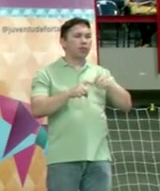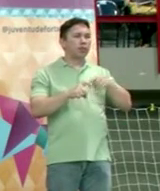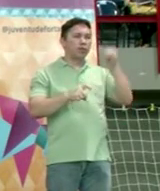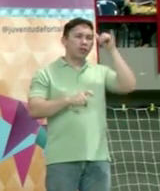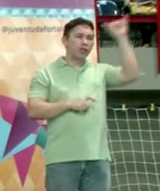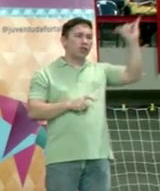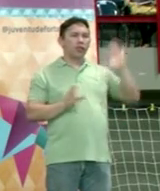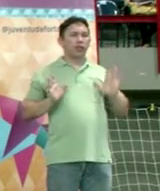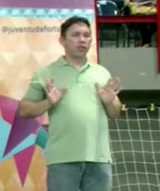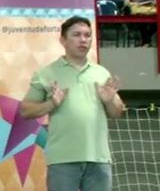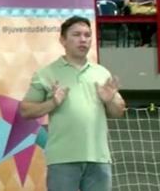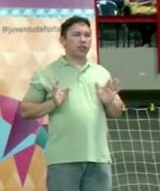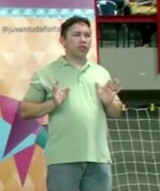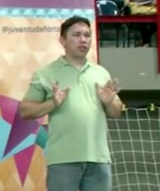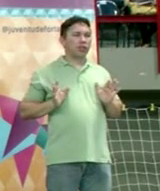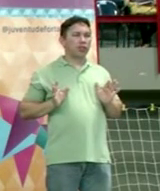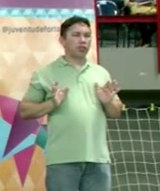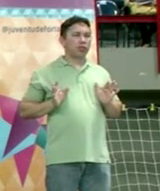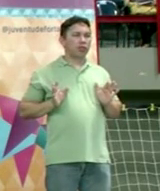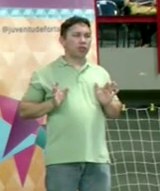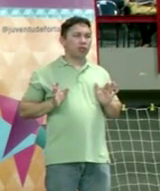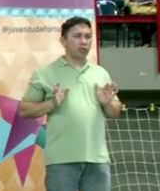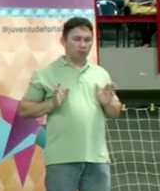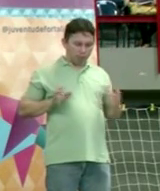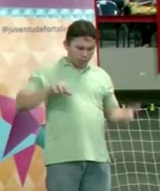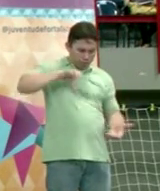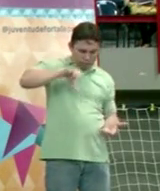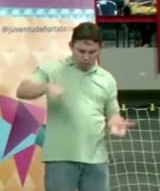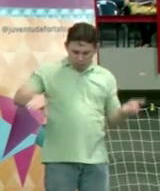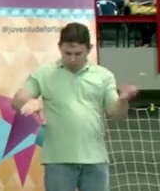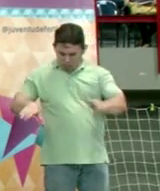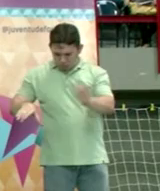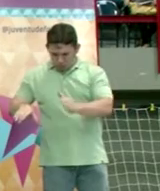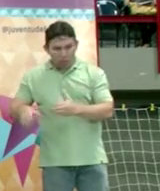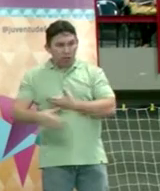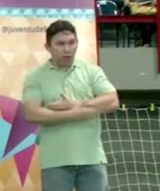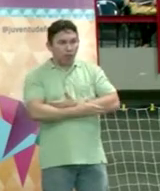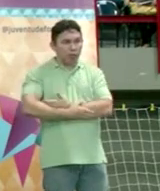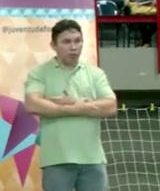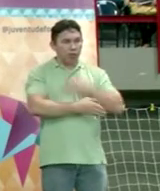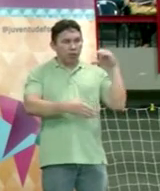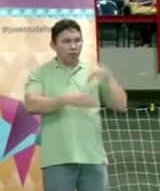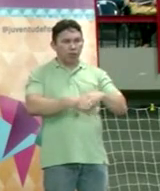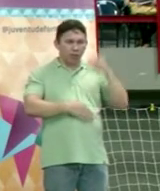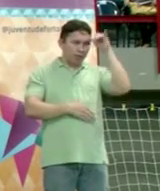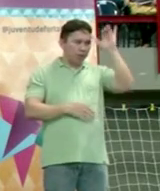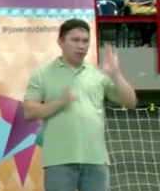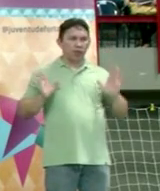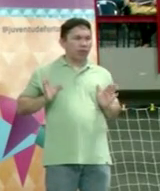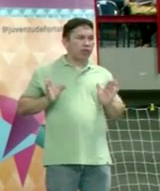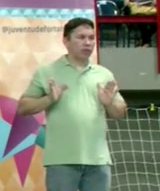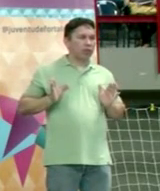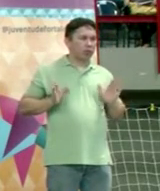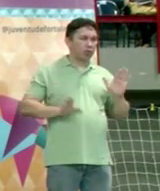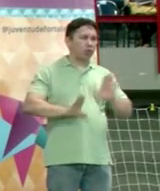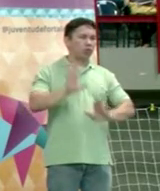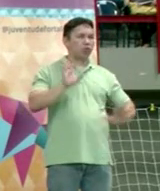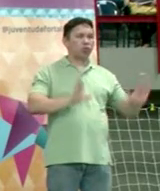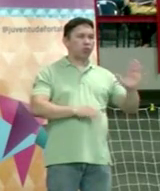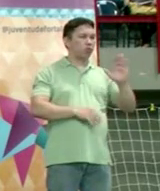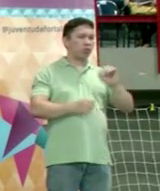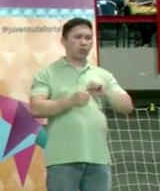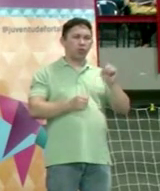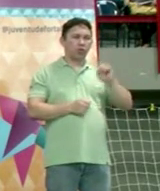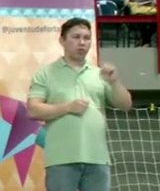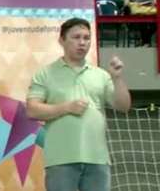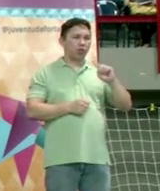Conselho Federal não recomenda você dar banho de álcool em uma criança, mesmo que ela esteja com febre, tá? Cuidado, não